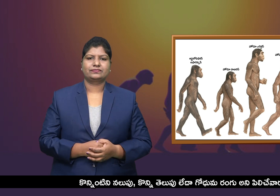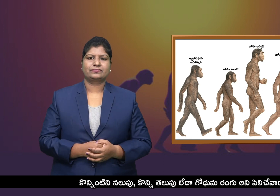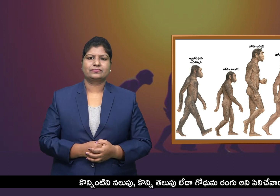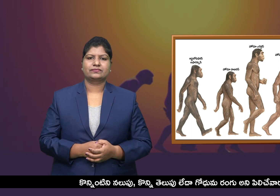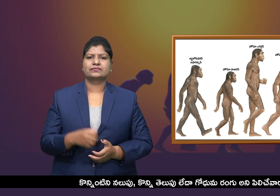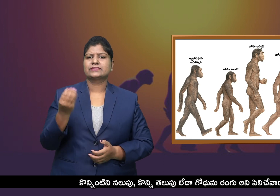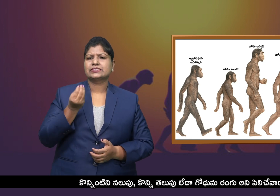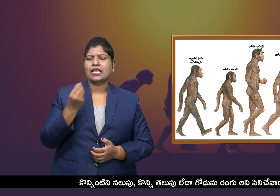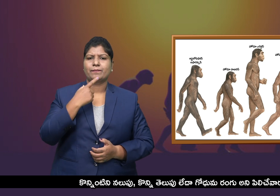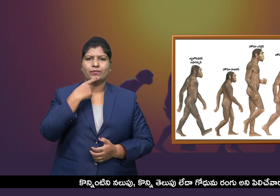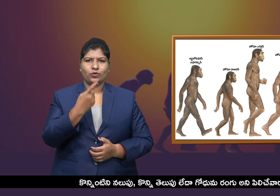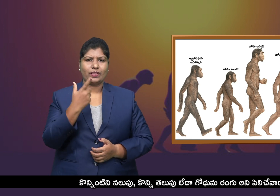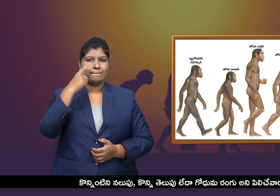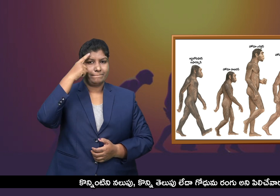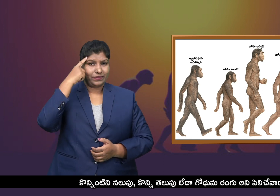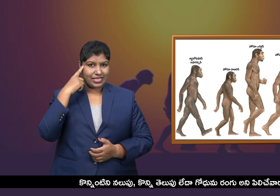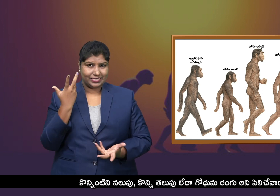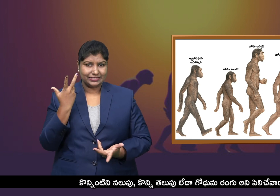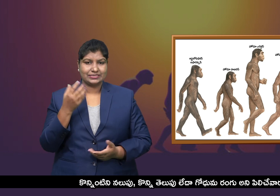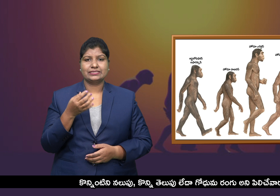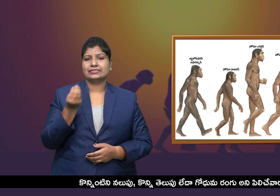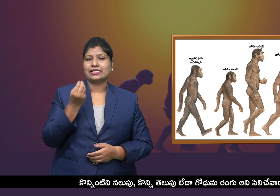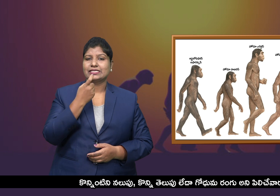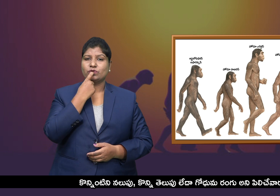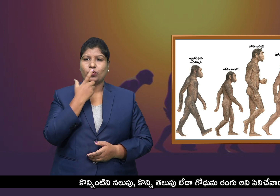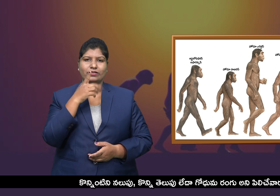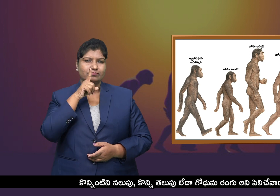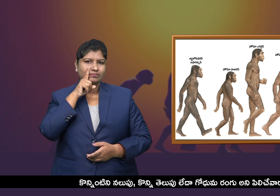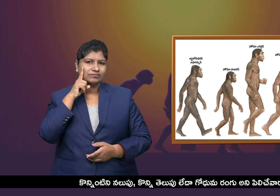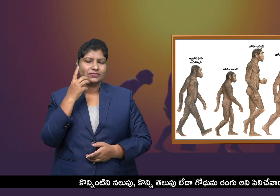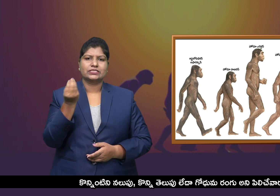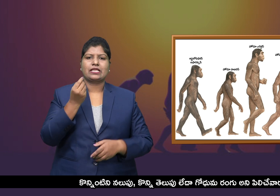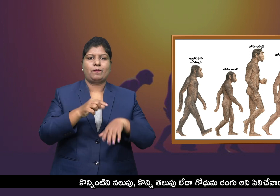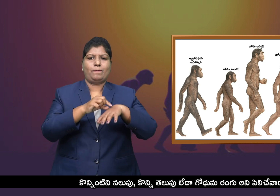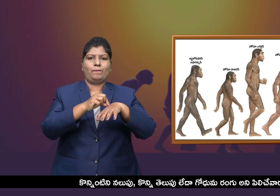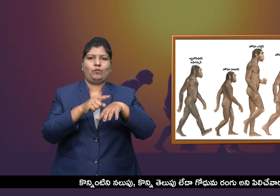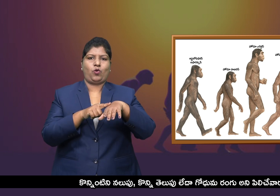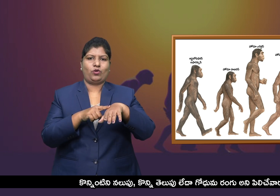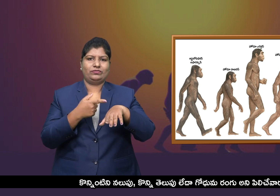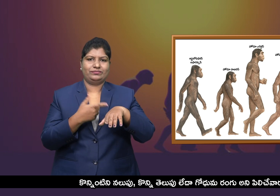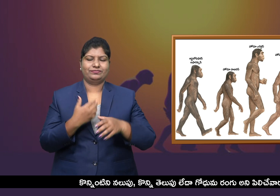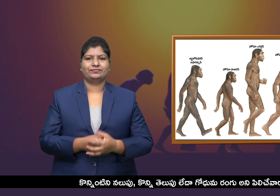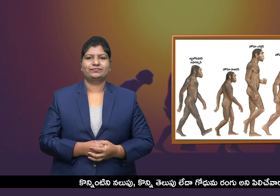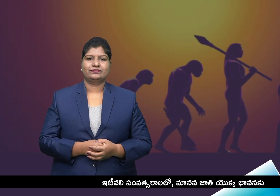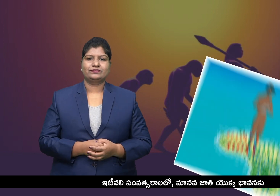కొన్నింటిని నలుపు, కొన్ని తెలుపు లేదా గోధుమ రంగు అని పిలిచేవారు.